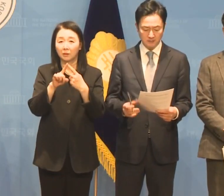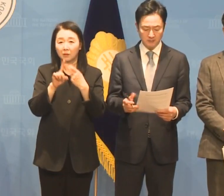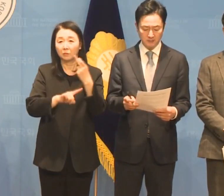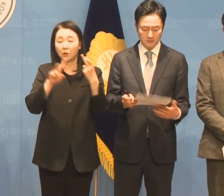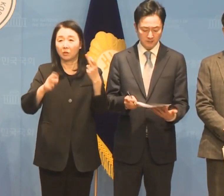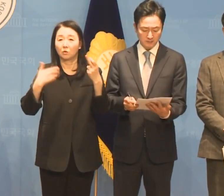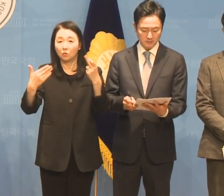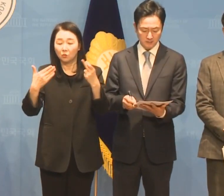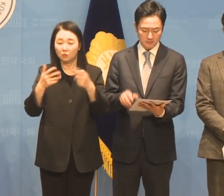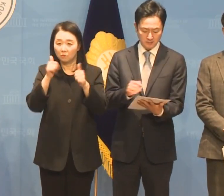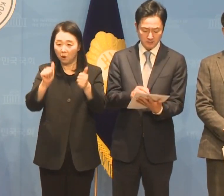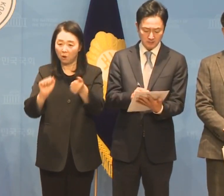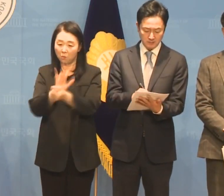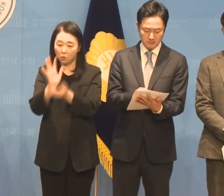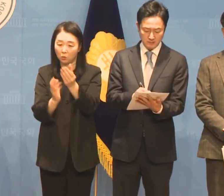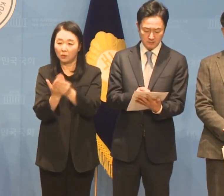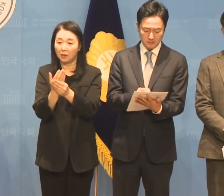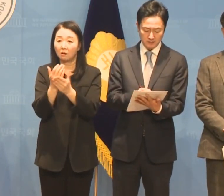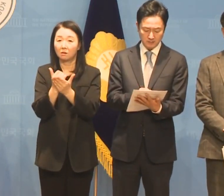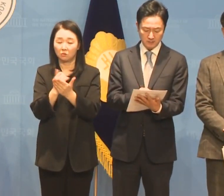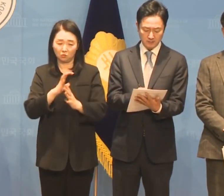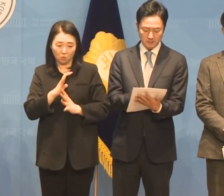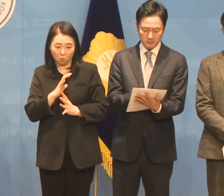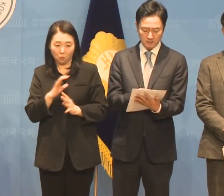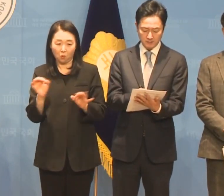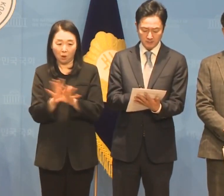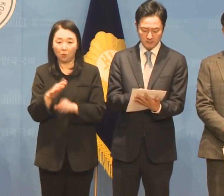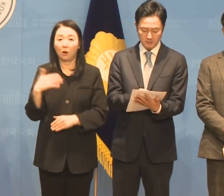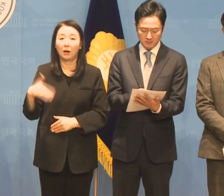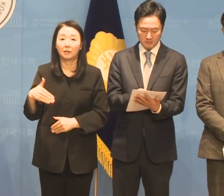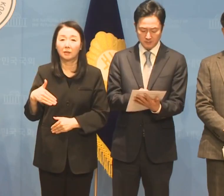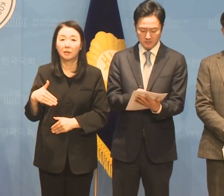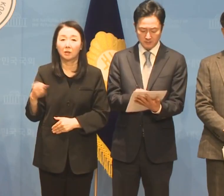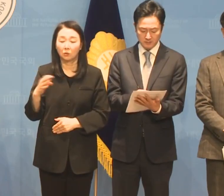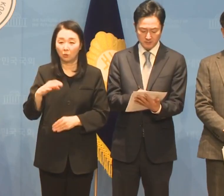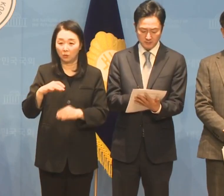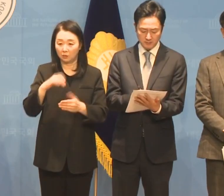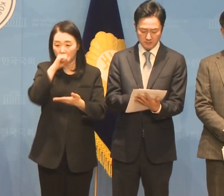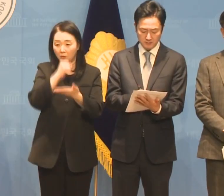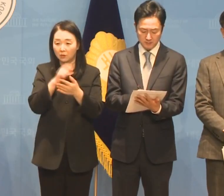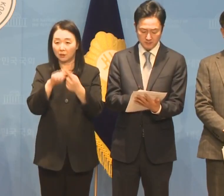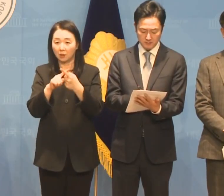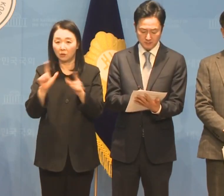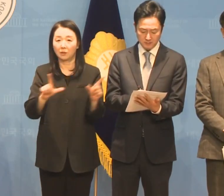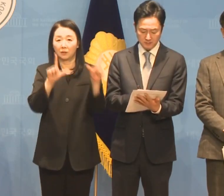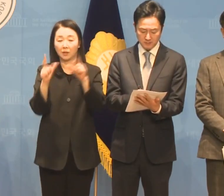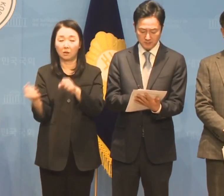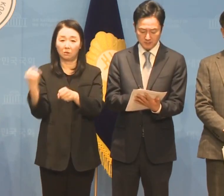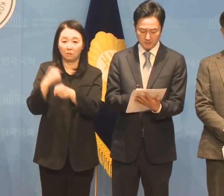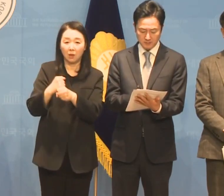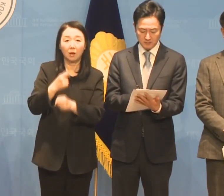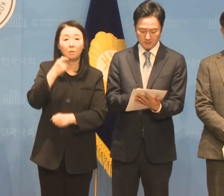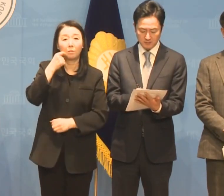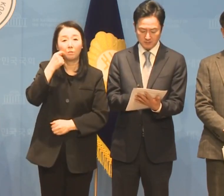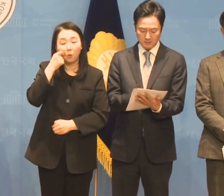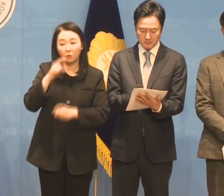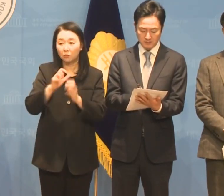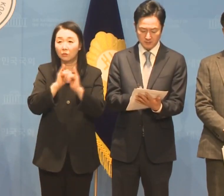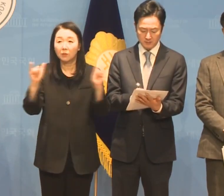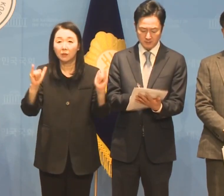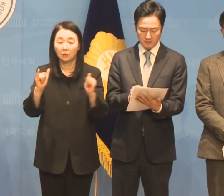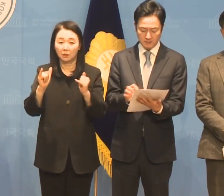아직 회복하지 못하고 정상적인 일상으로 돌아가지 못하고 있는 국민들이 내란